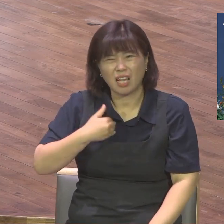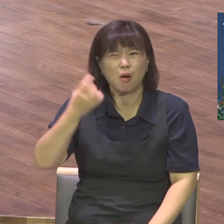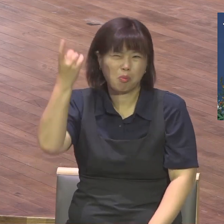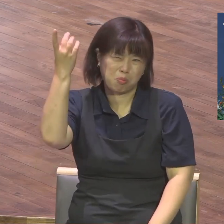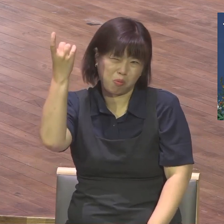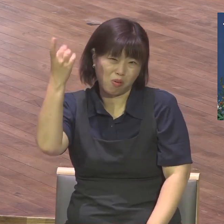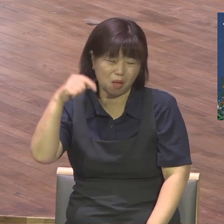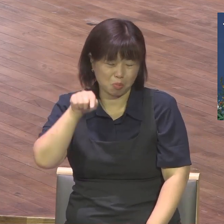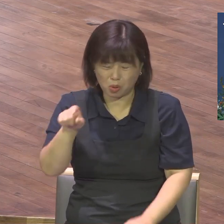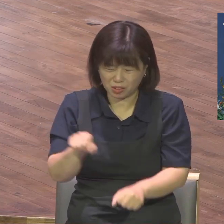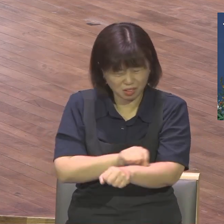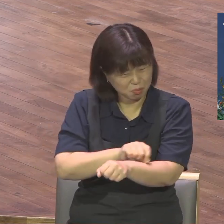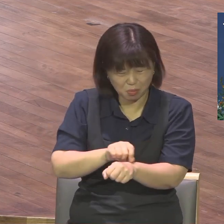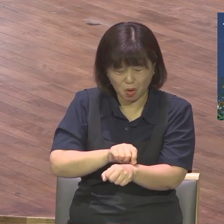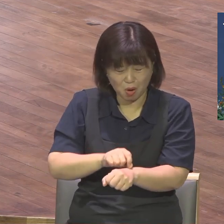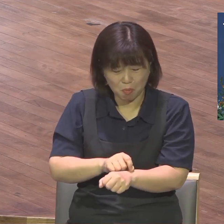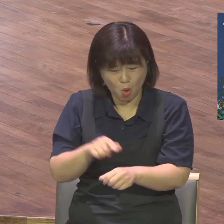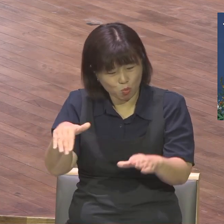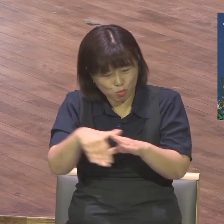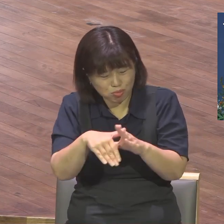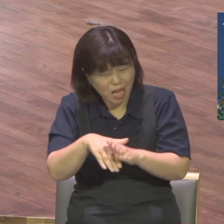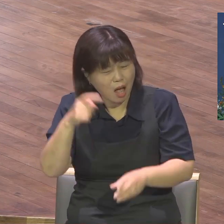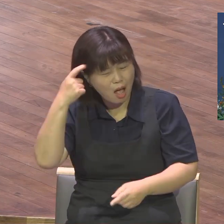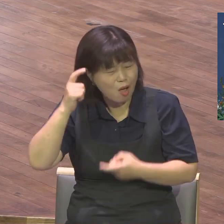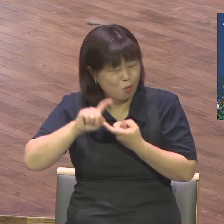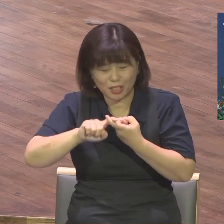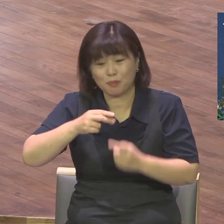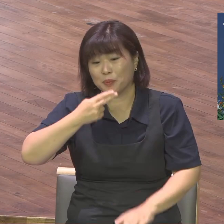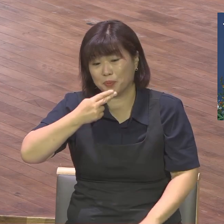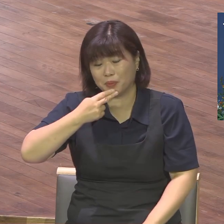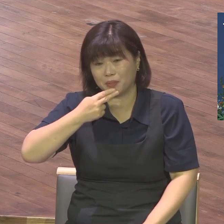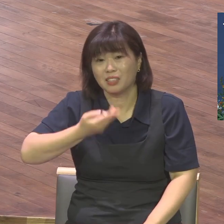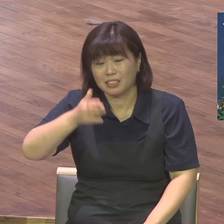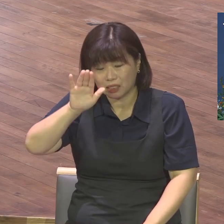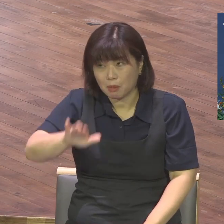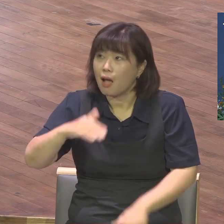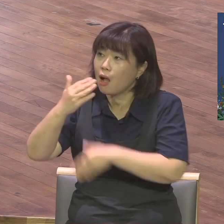올해만 해도 지금 이달까지 오늘까지 5만 명